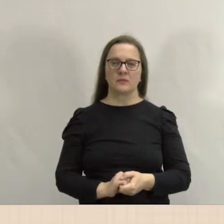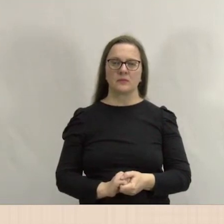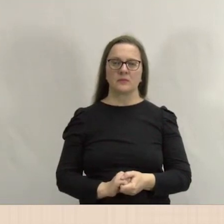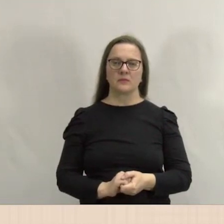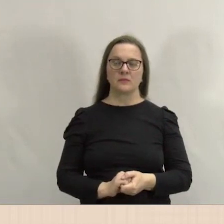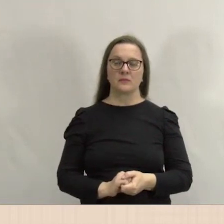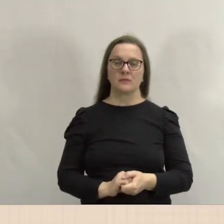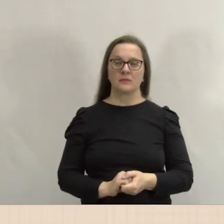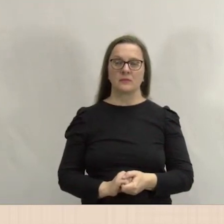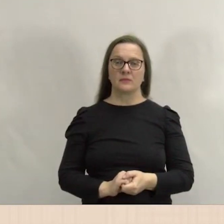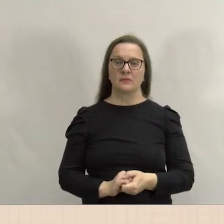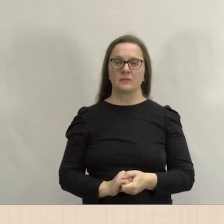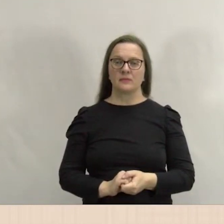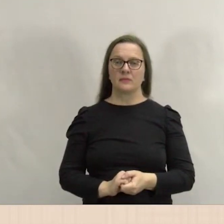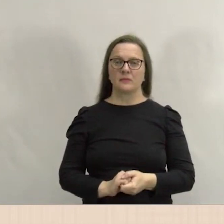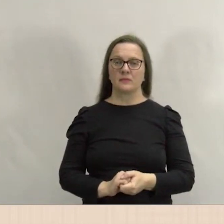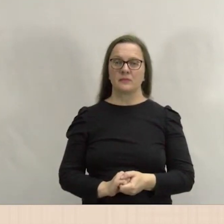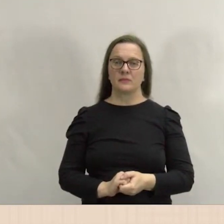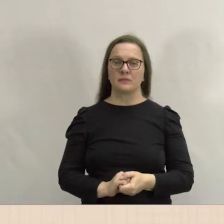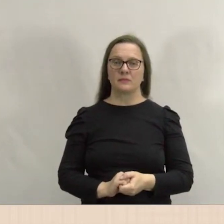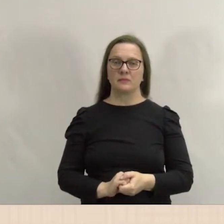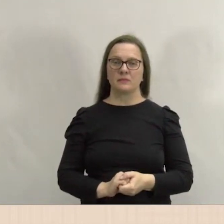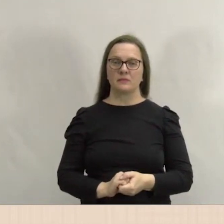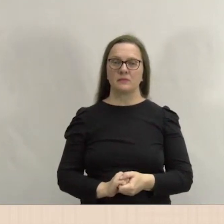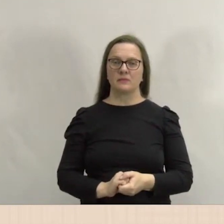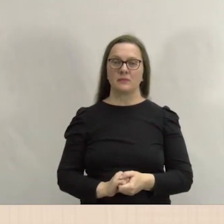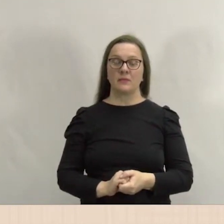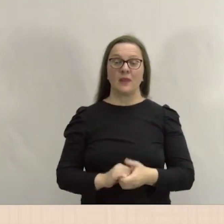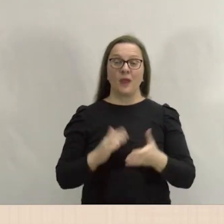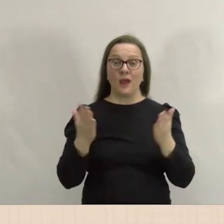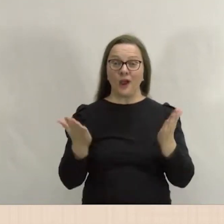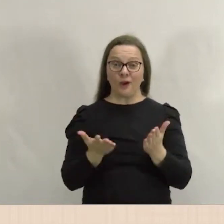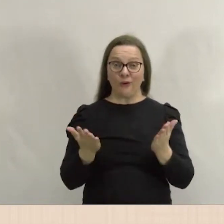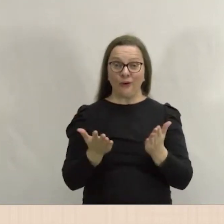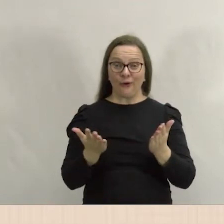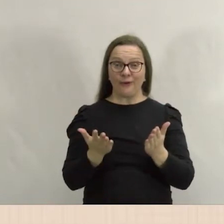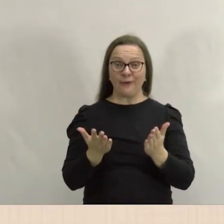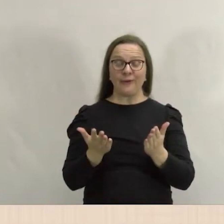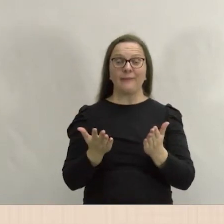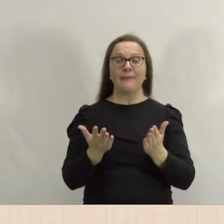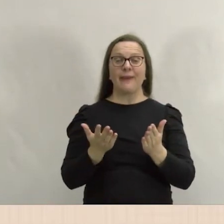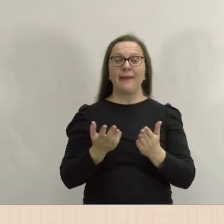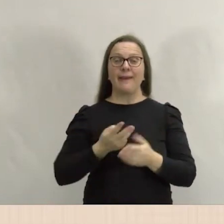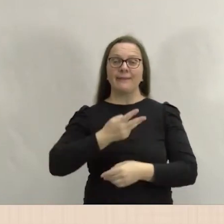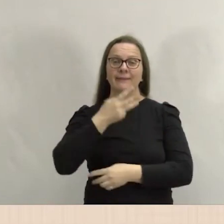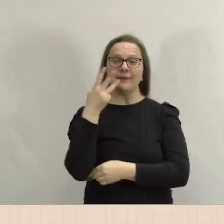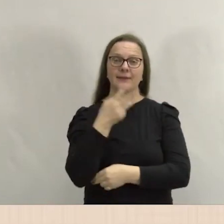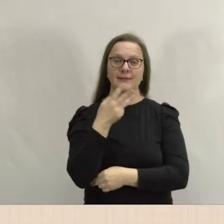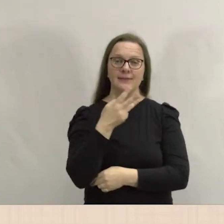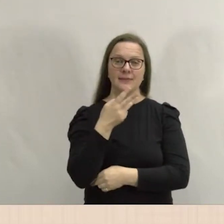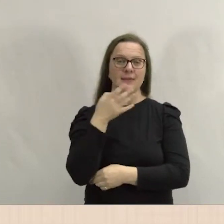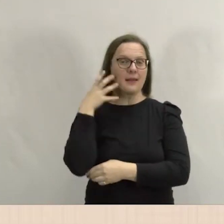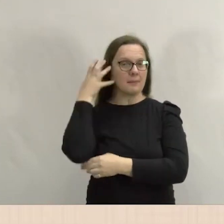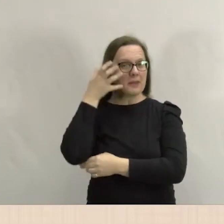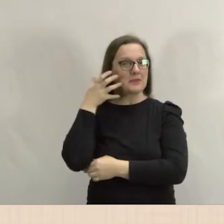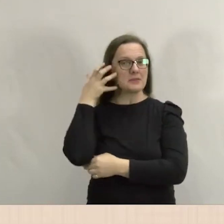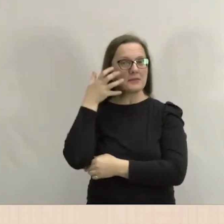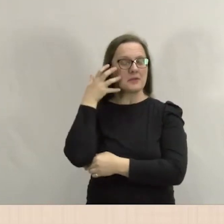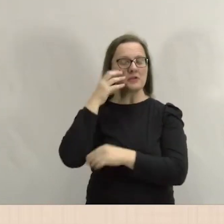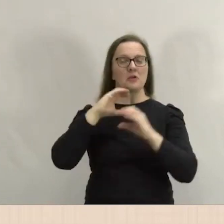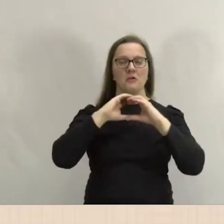Nós chegamos à terceira mensagem da Conferência